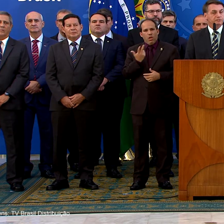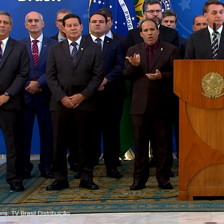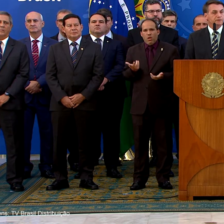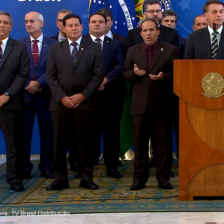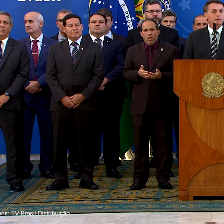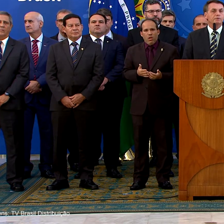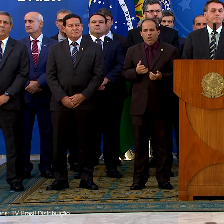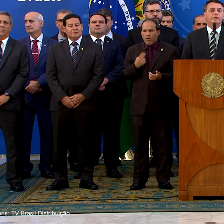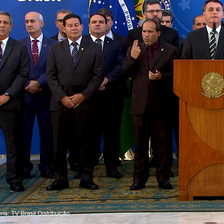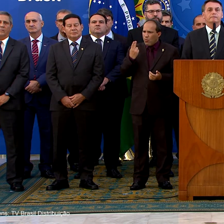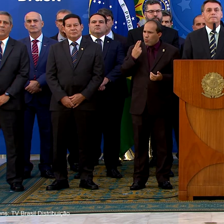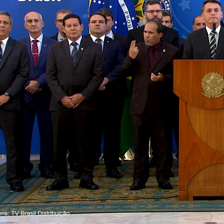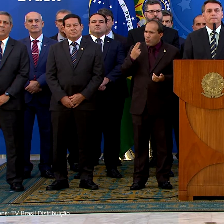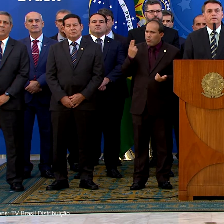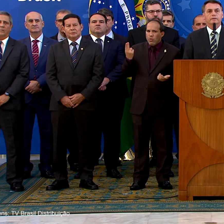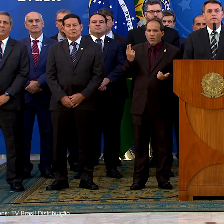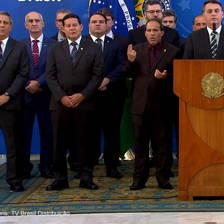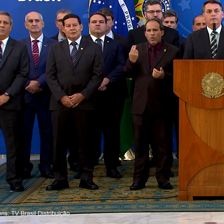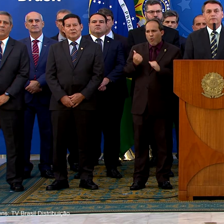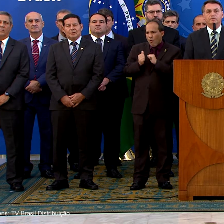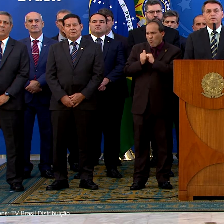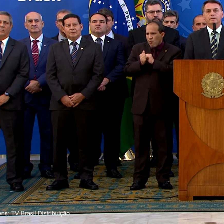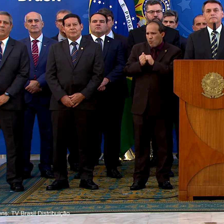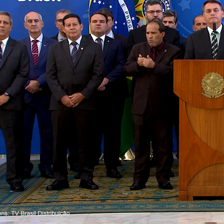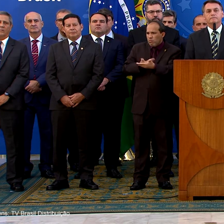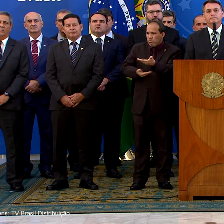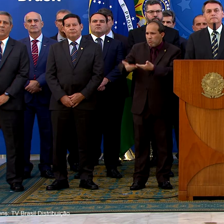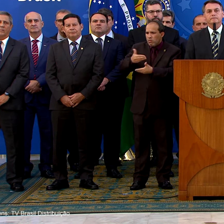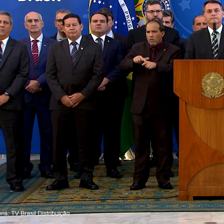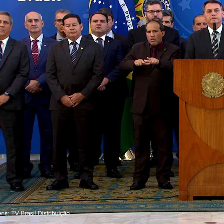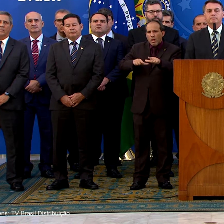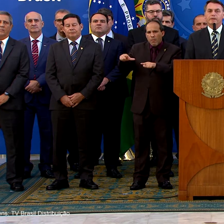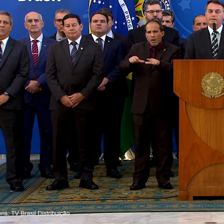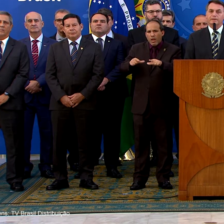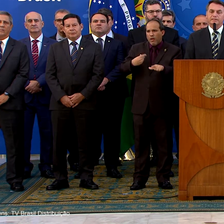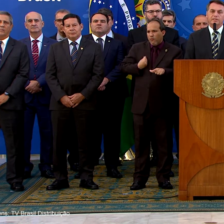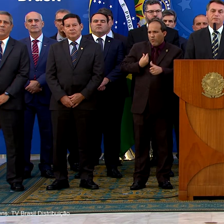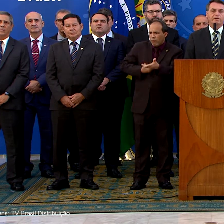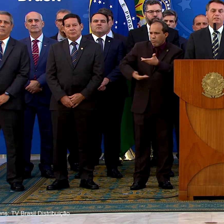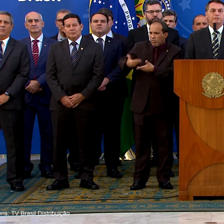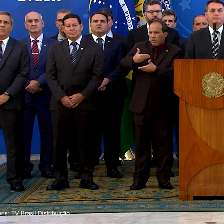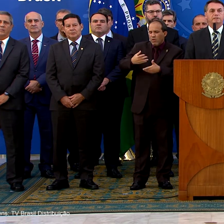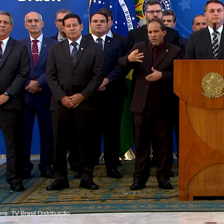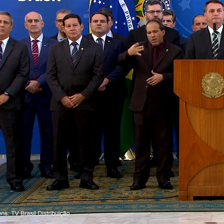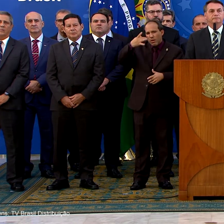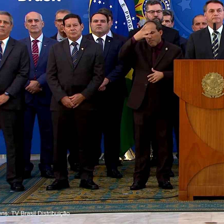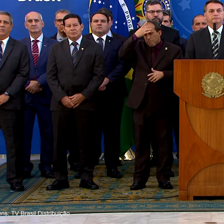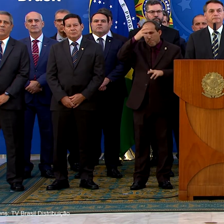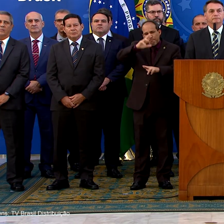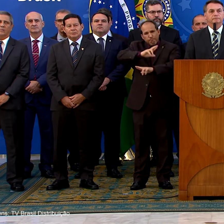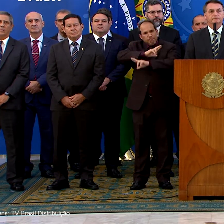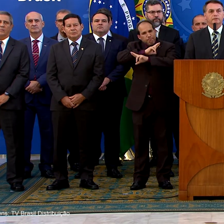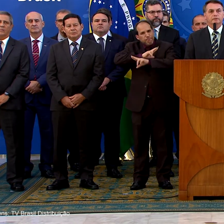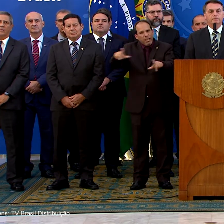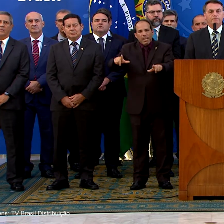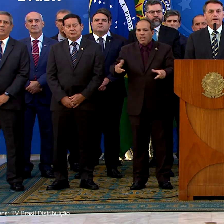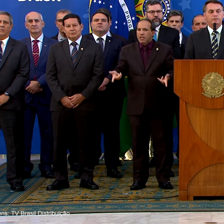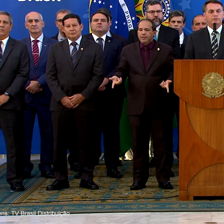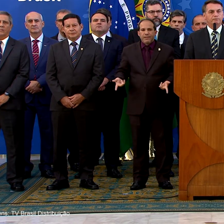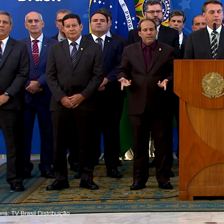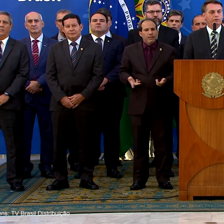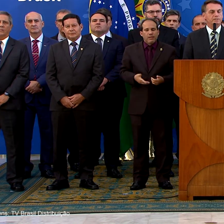eu vou fica difícil a convivência com a pessoa que pensa bastante diferente de você